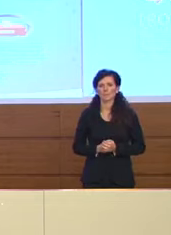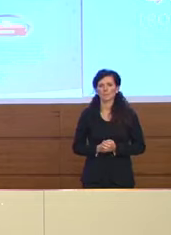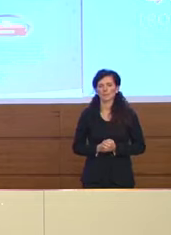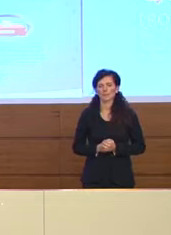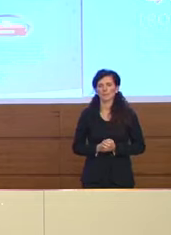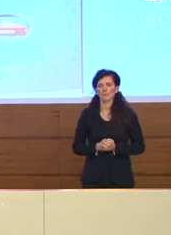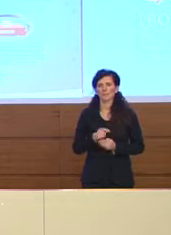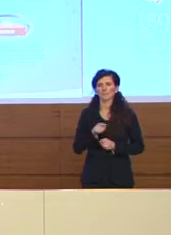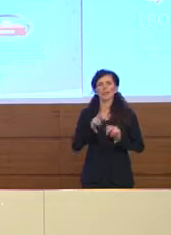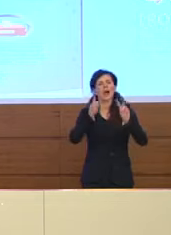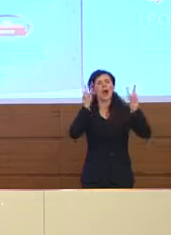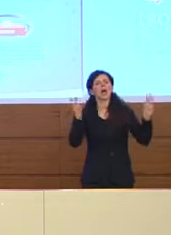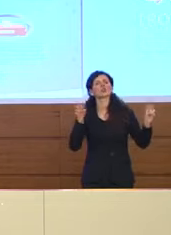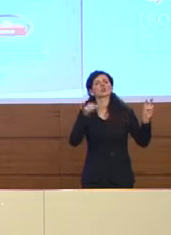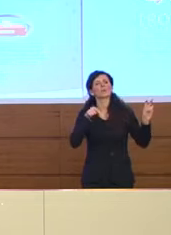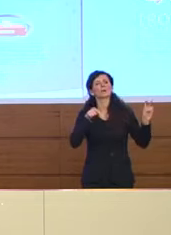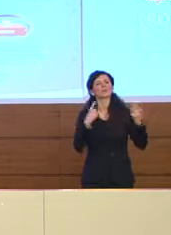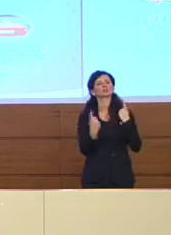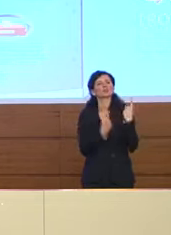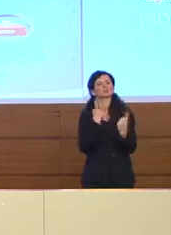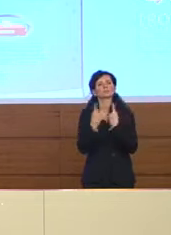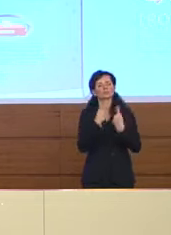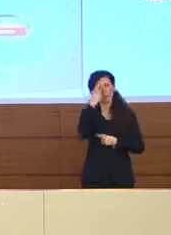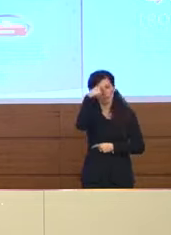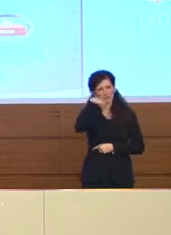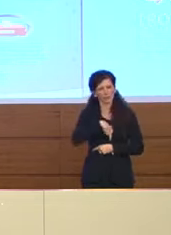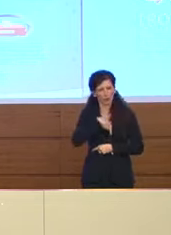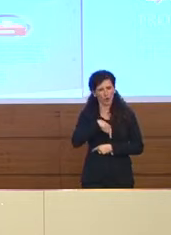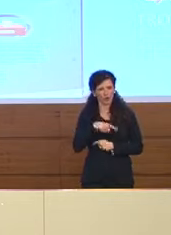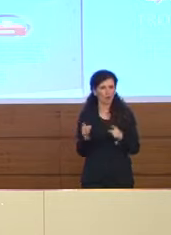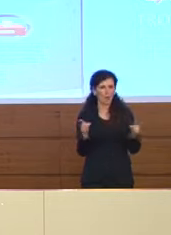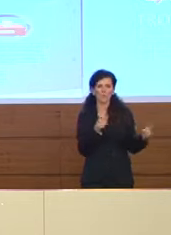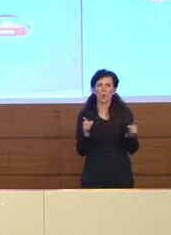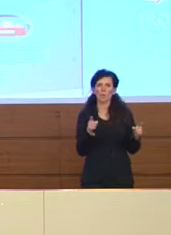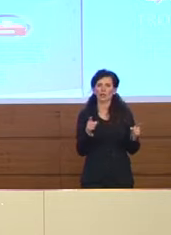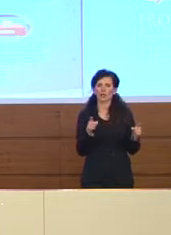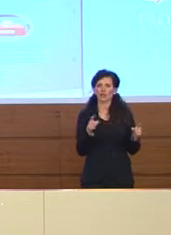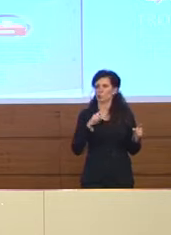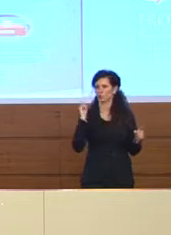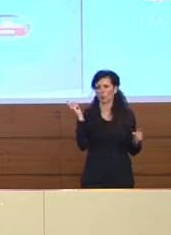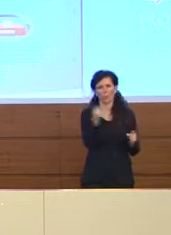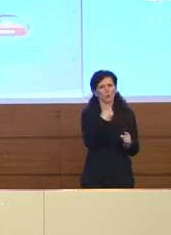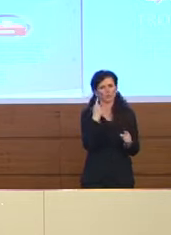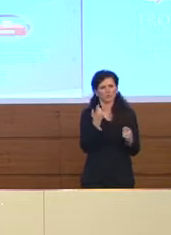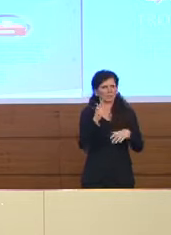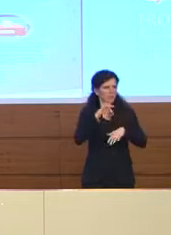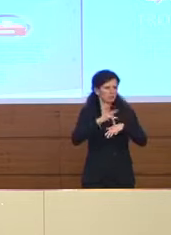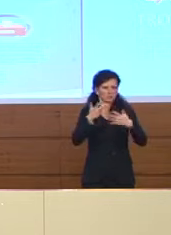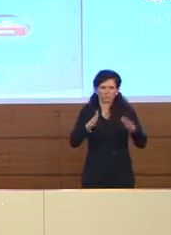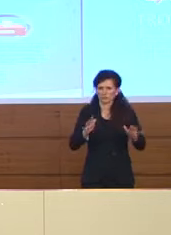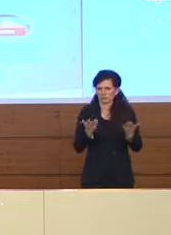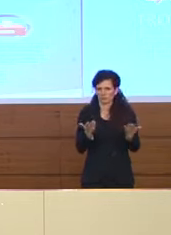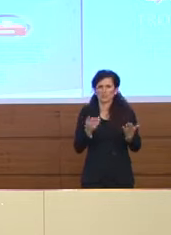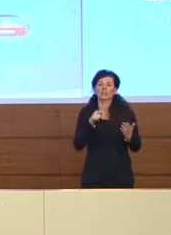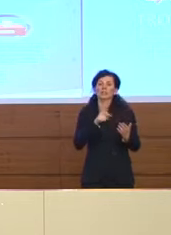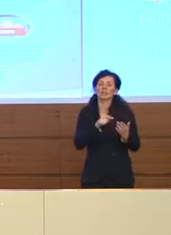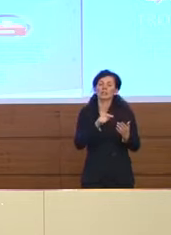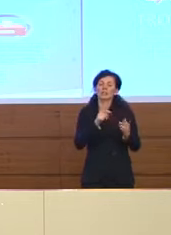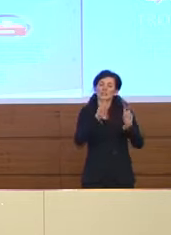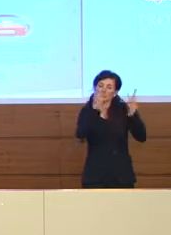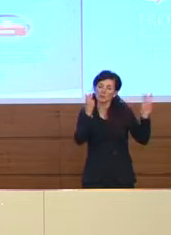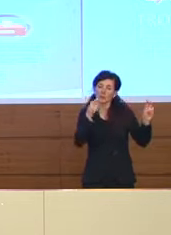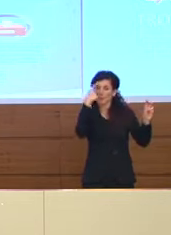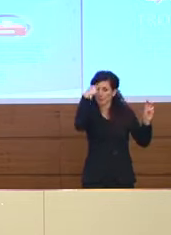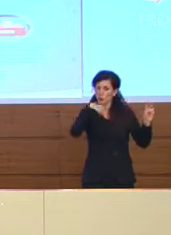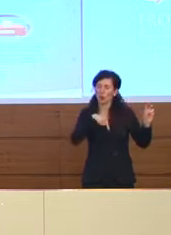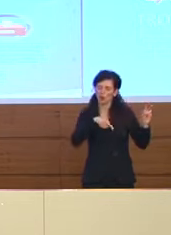dell'aspetto psicologico di questa particolare fase che viviamo tutti quanti è un tema centrale è un tema centrale